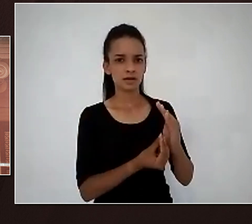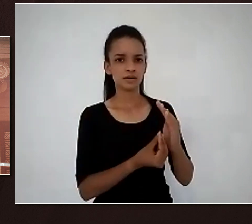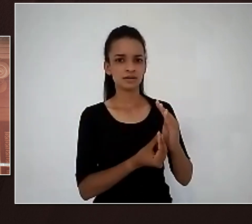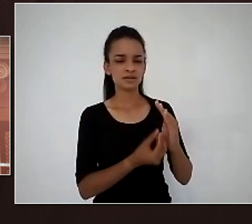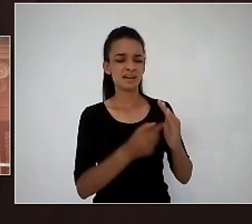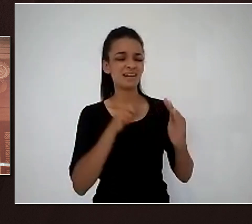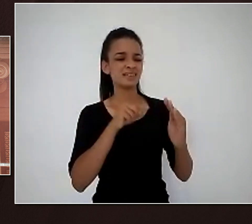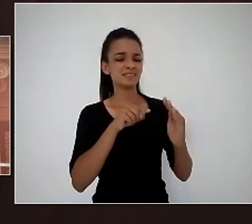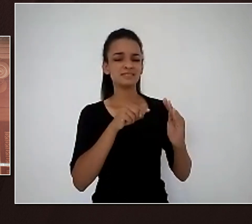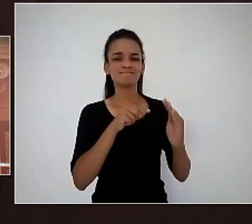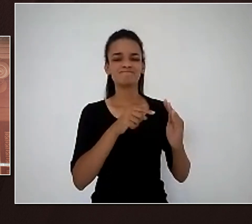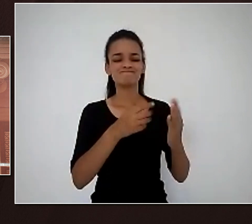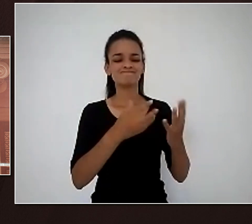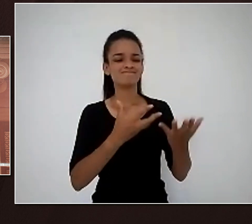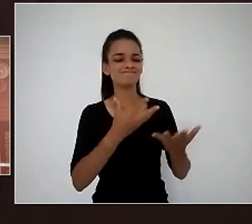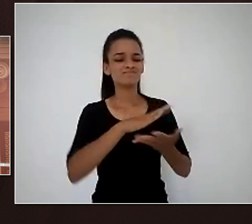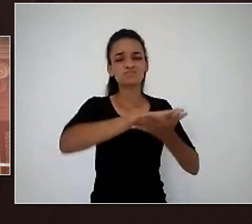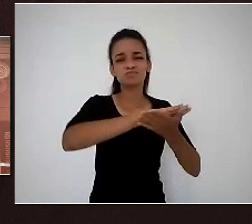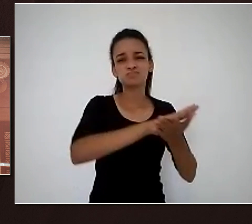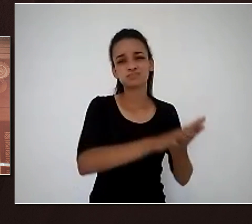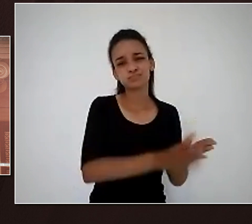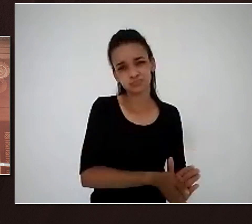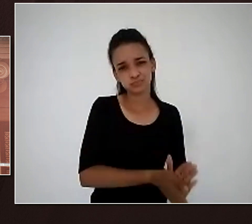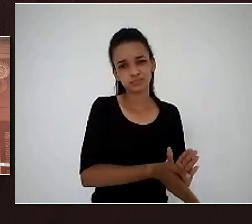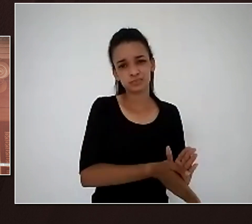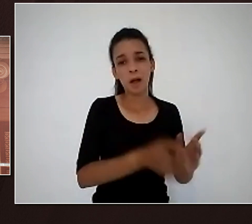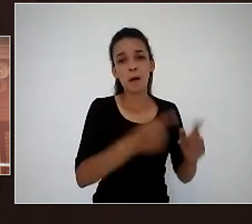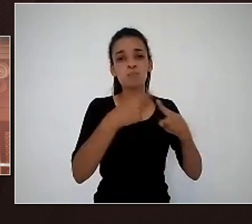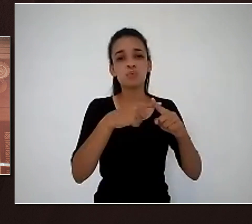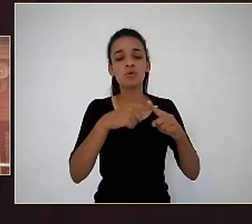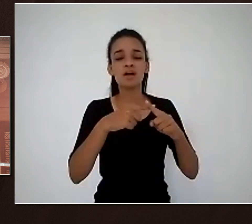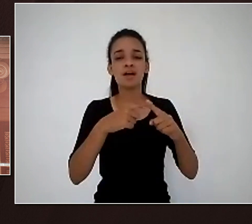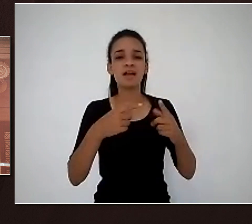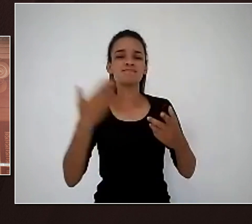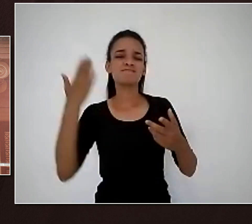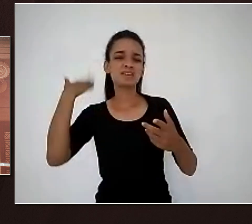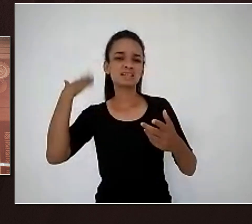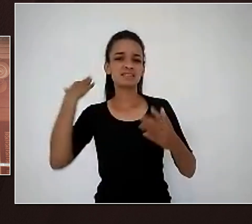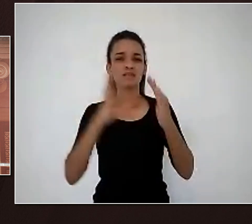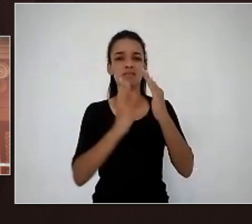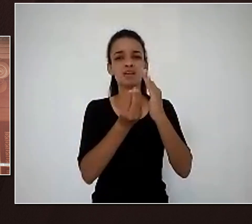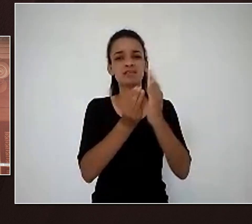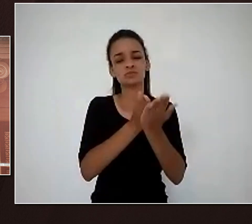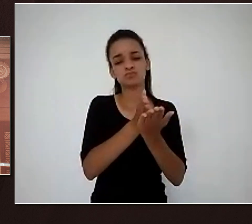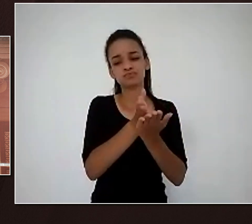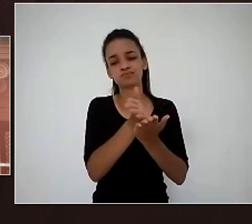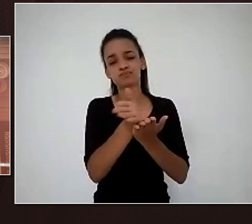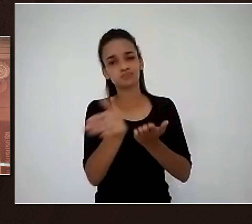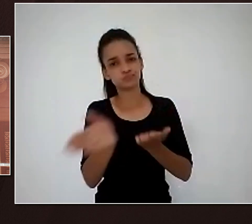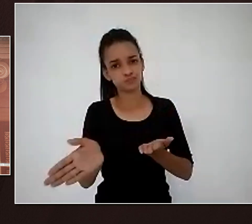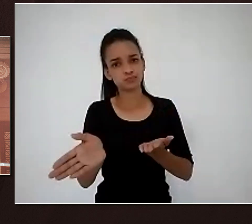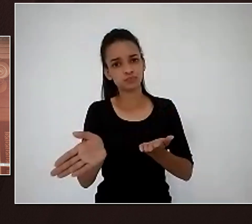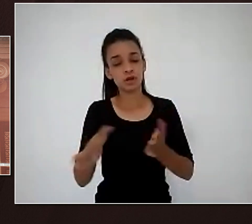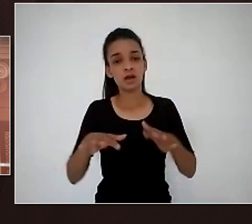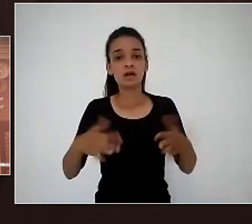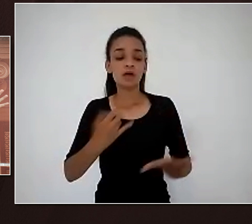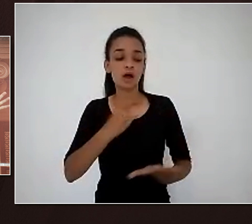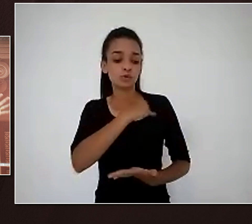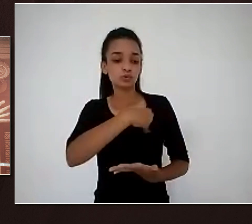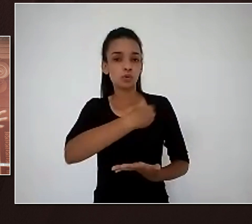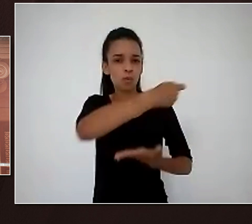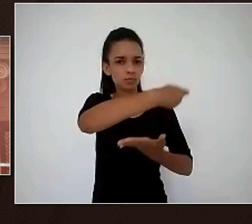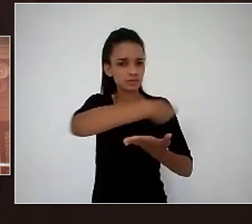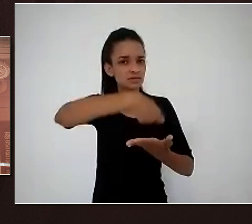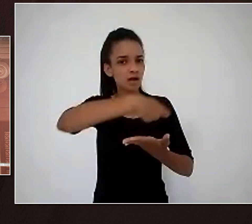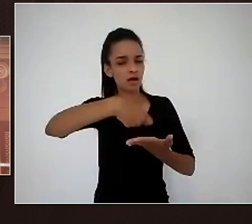causa da degradação da igreja. Então, já quando João escreveu essas sete cartas, a